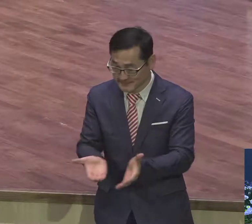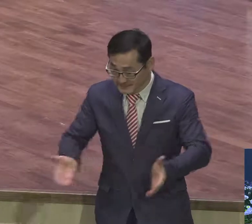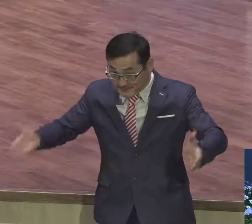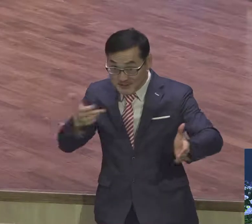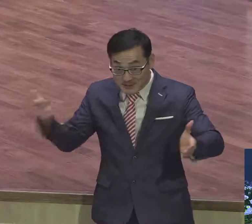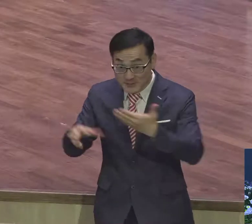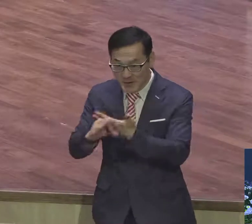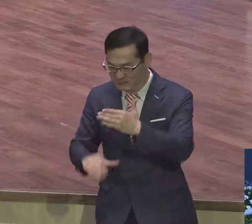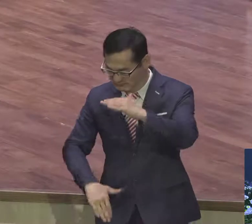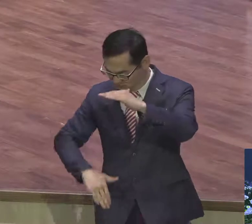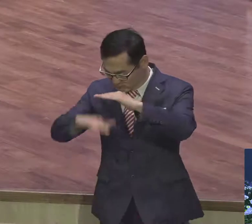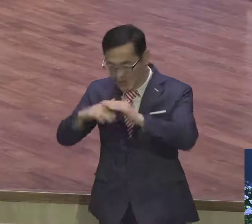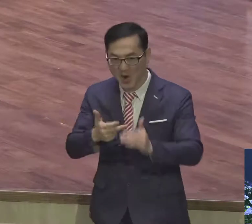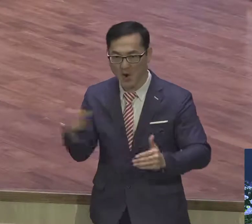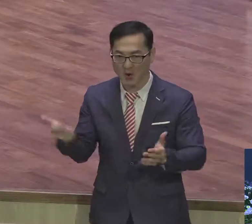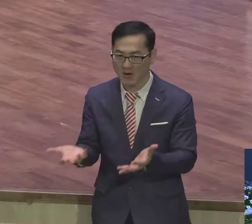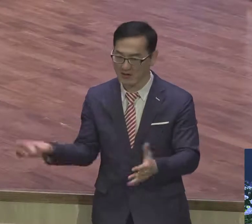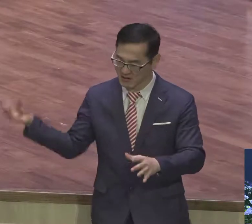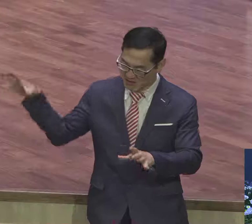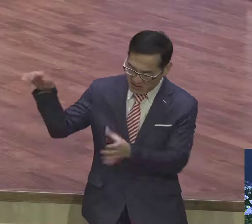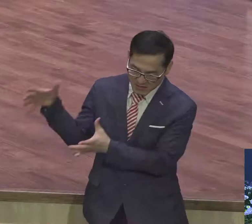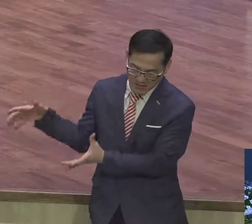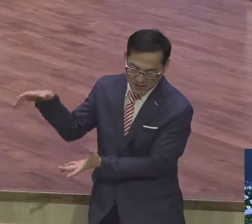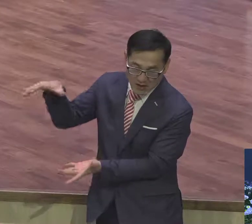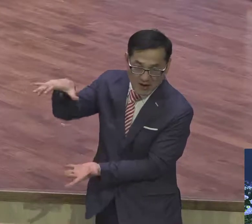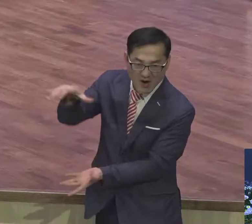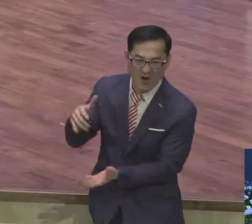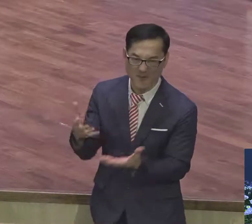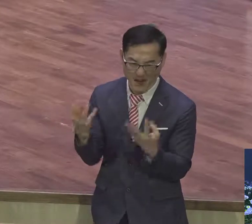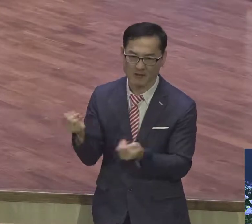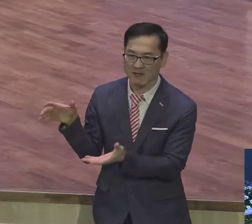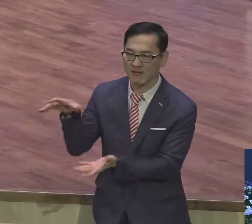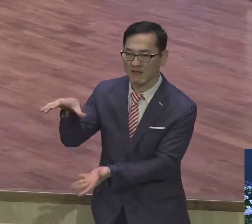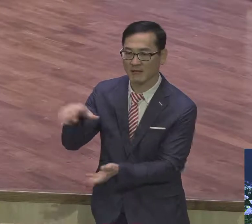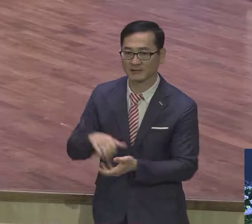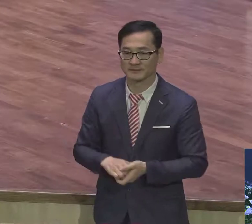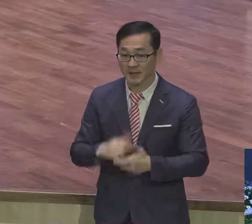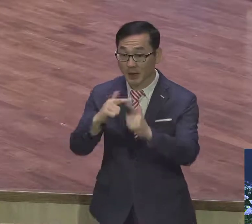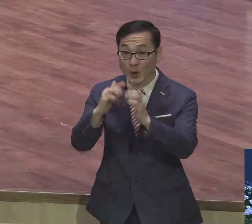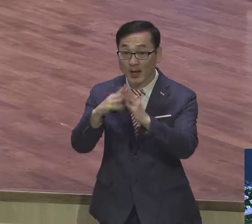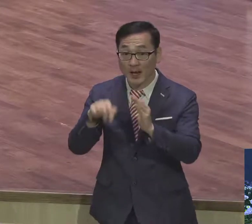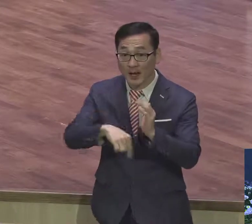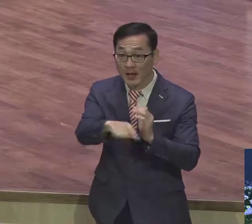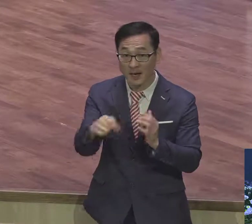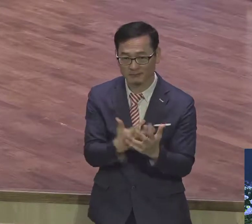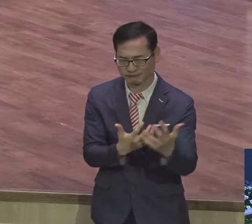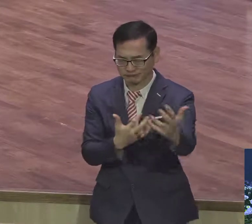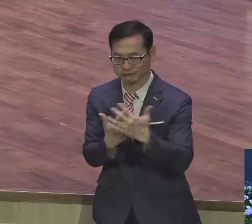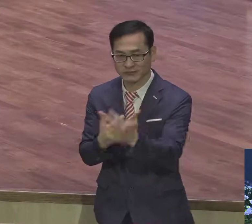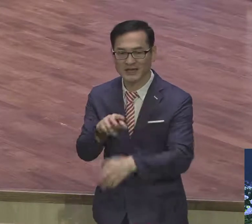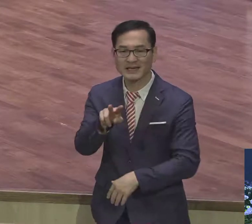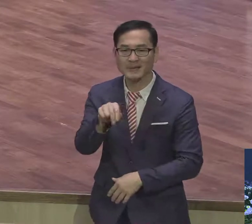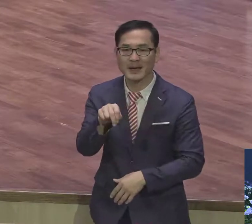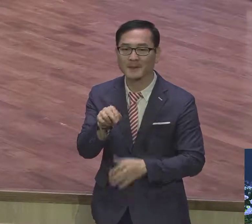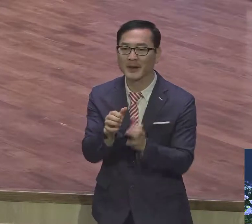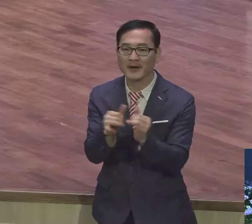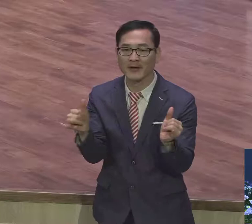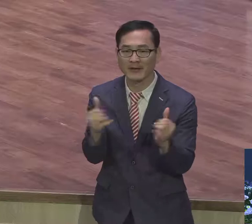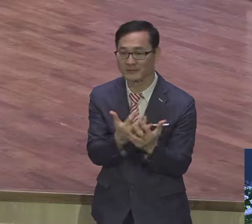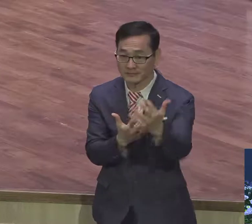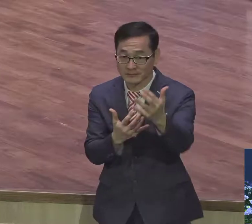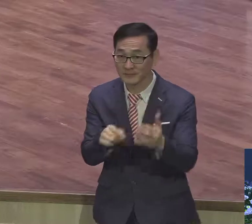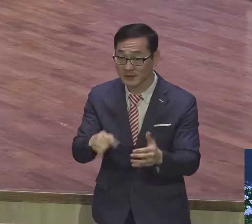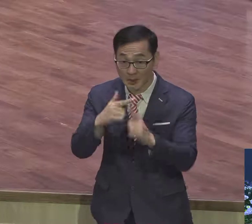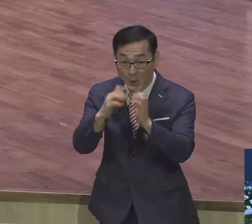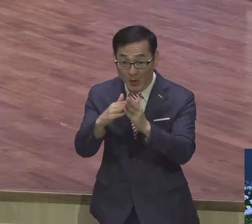그렇습니다. 교회도 그래요. 교회가 2만 명을 수용할 수 있는 그릇이 되어야 하나는 2만 명 보내주신다고요.